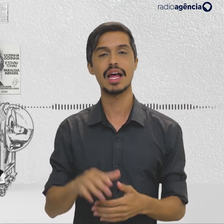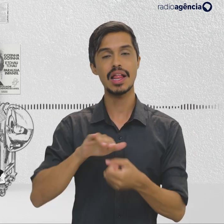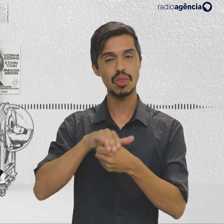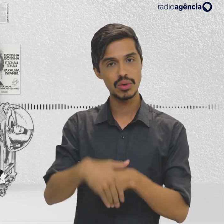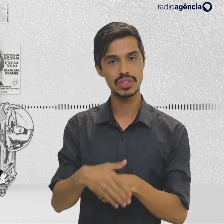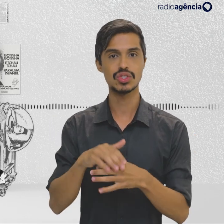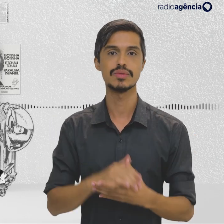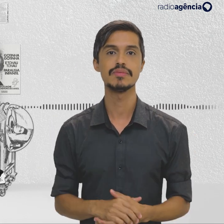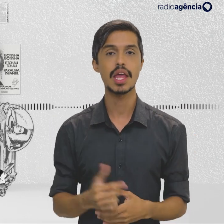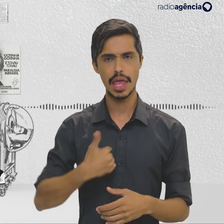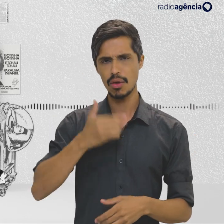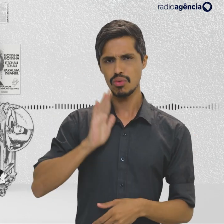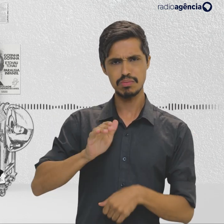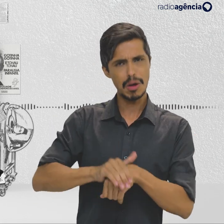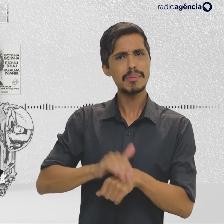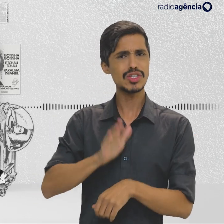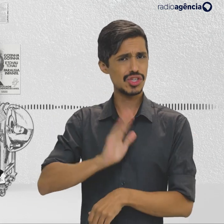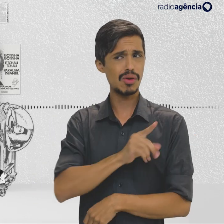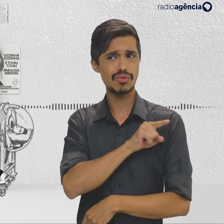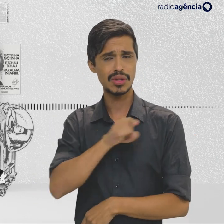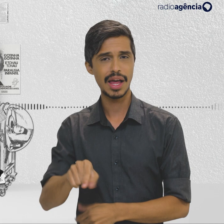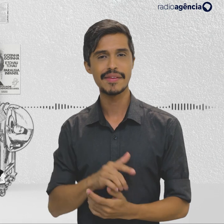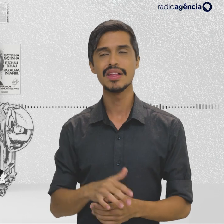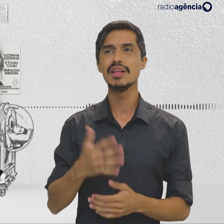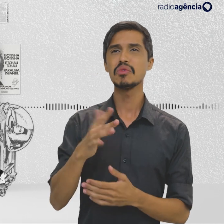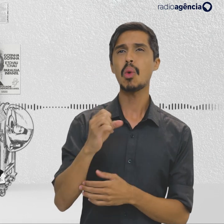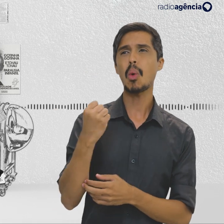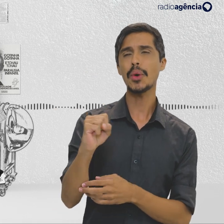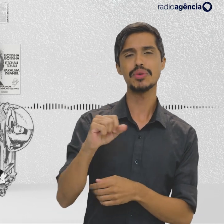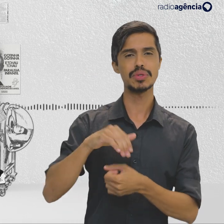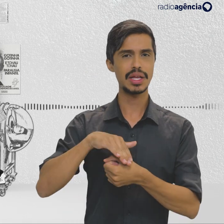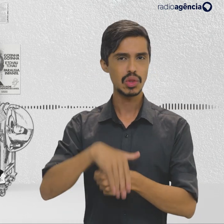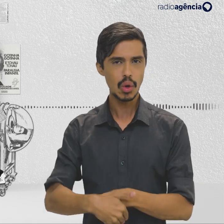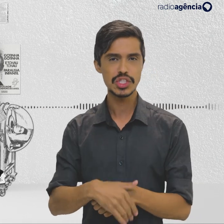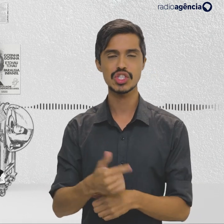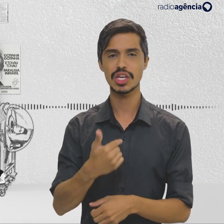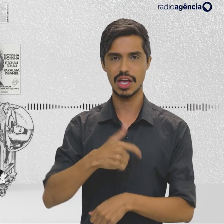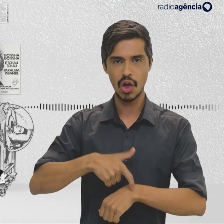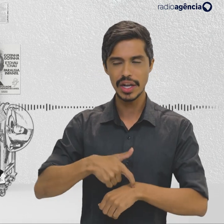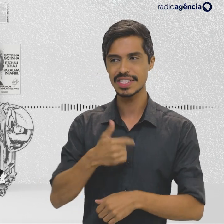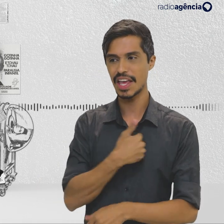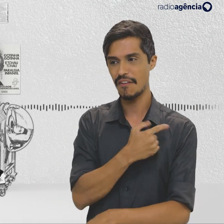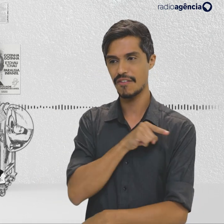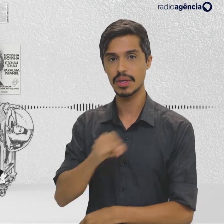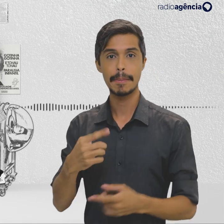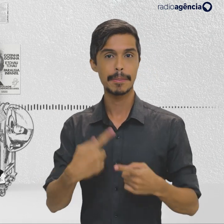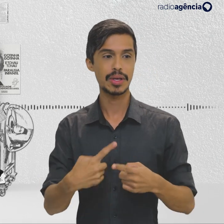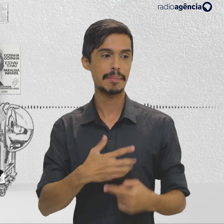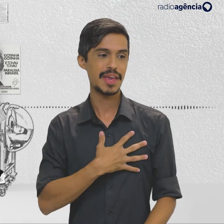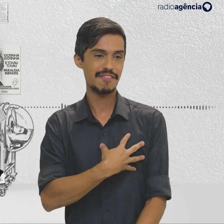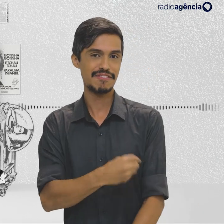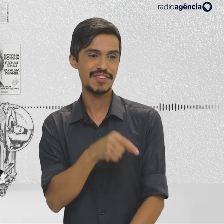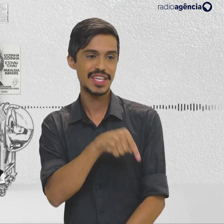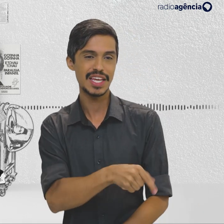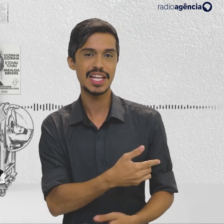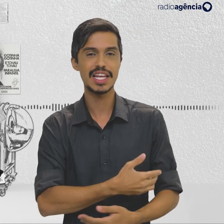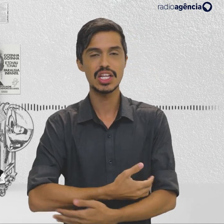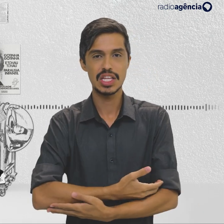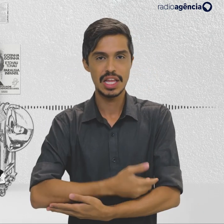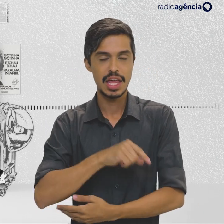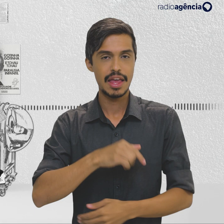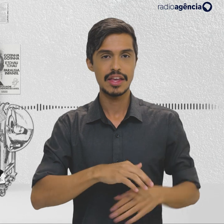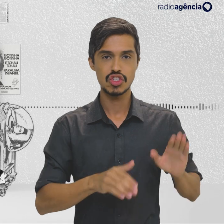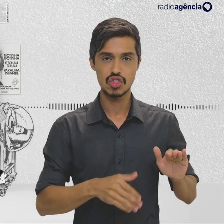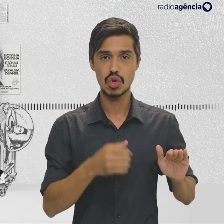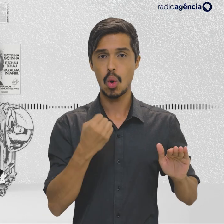já usei o serviço eu tive lá algumas semanas por volta das 8 da noite para minha filha de 2 anos tomar a dose de reforço contra a